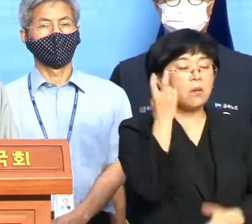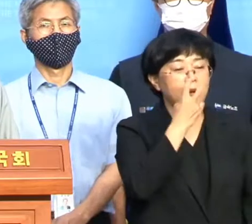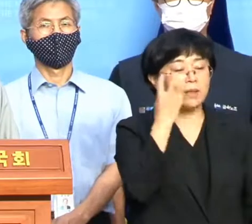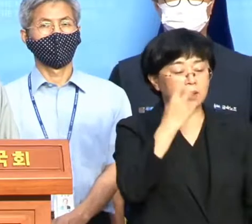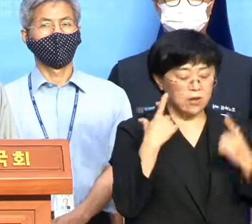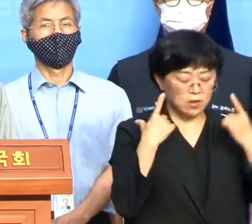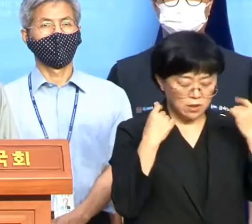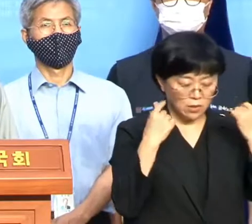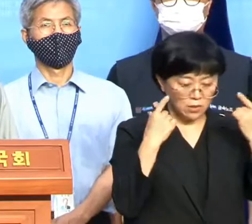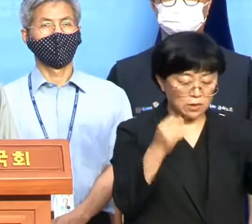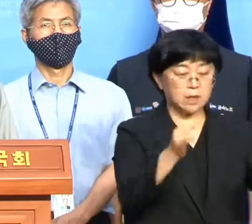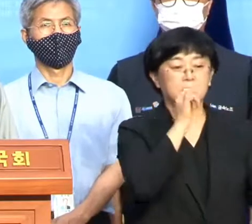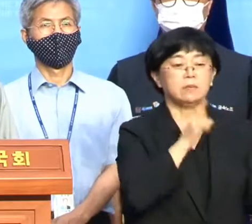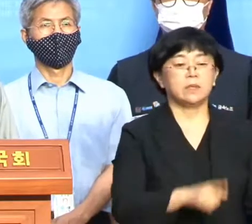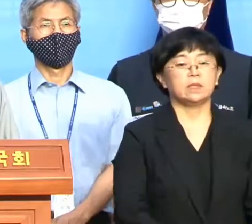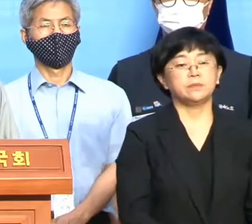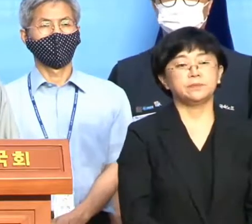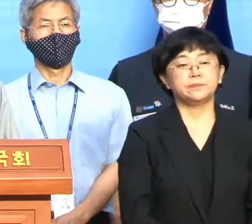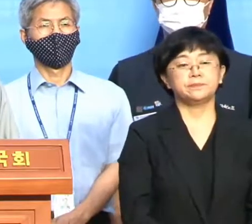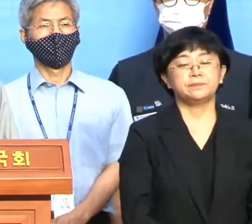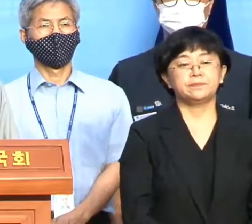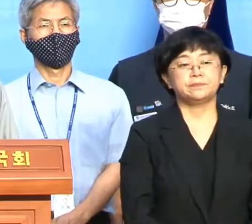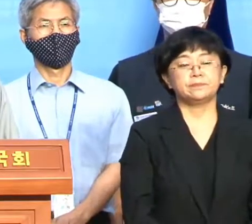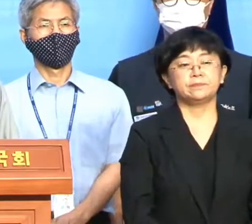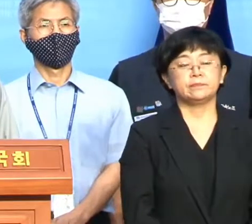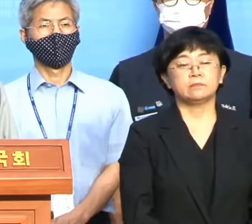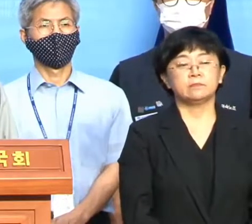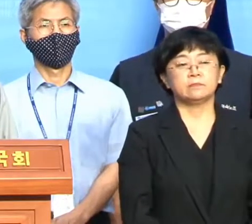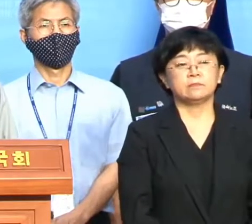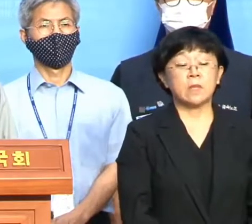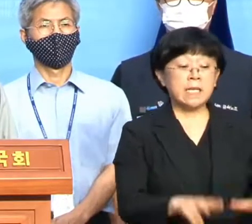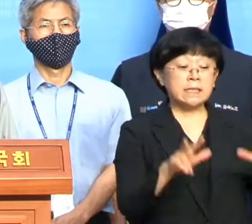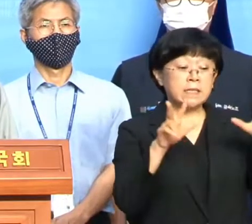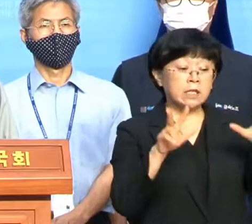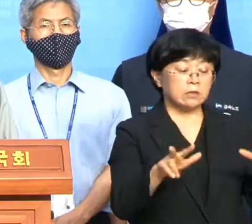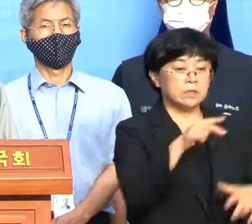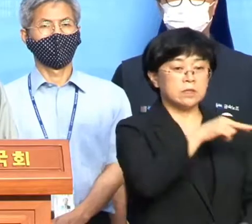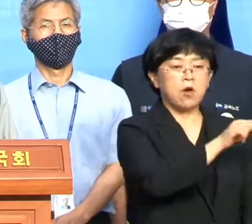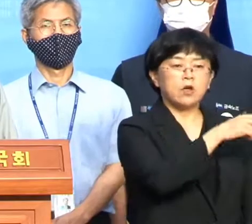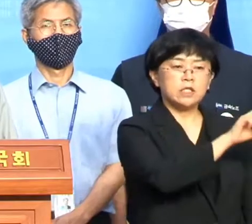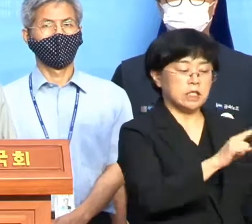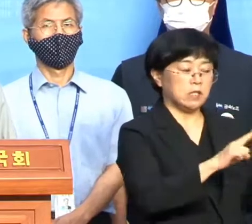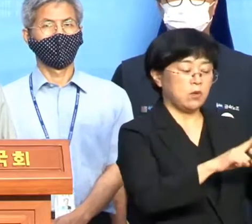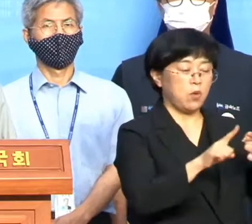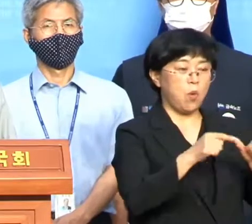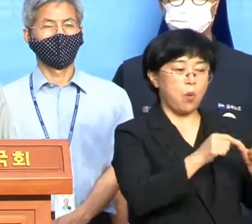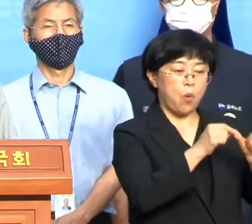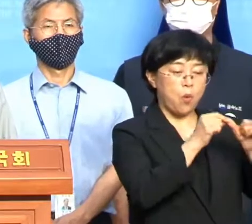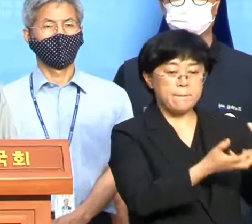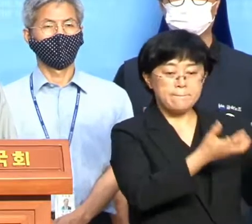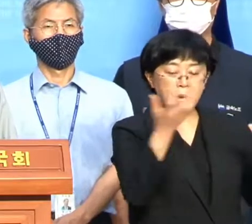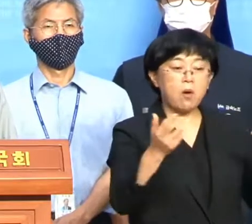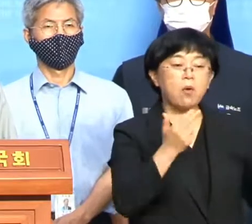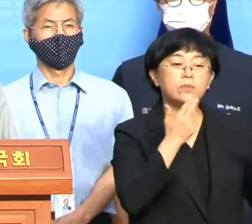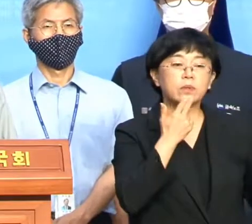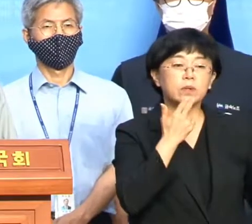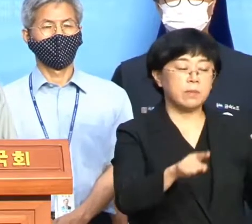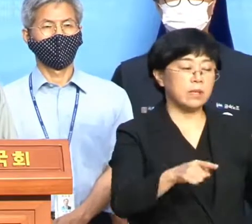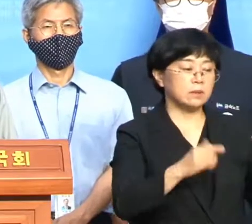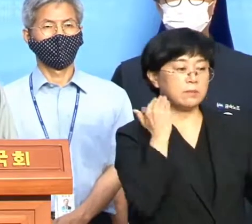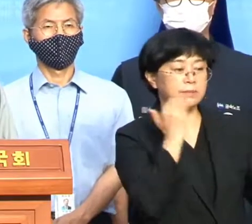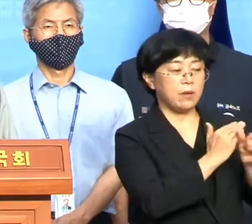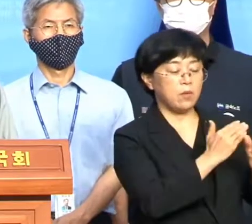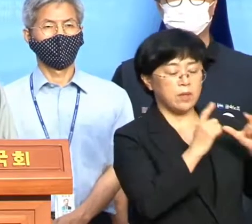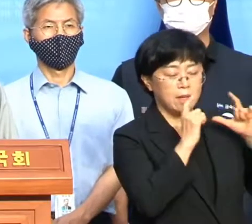진행되고 있다는 사심 만약에 지금 서진 기업 고용 신길 하지 않고 일방적으로 해고를